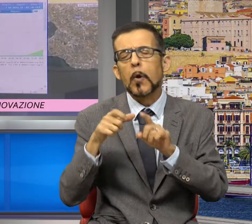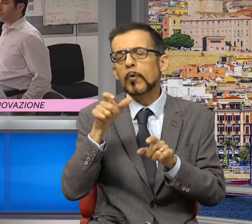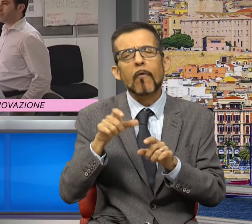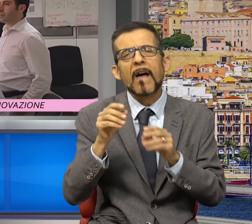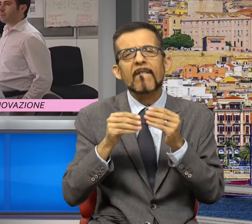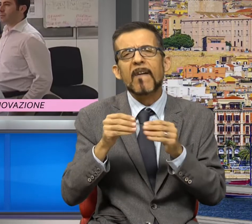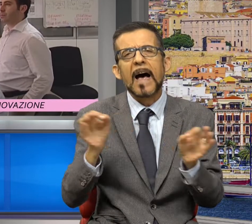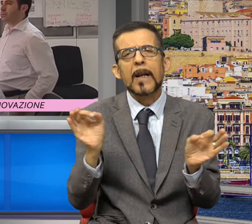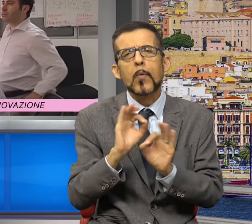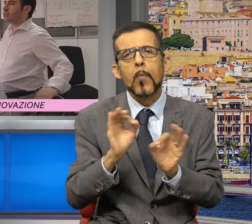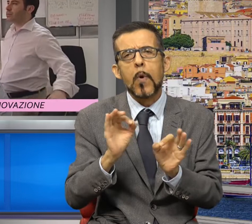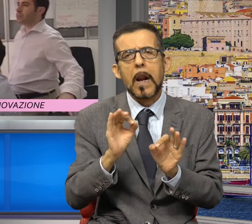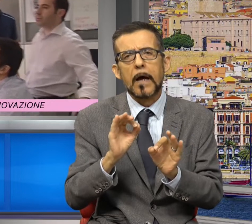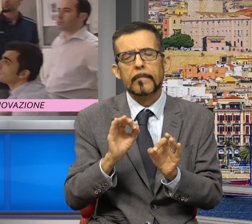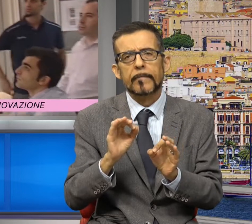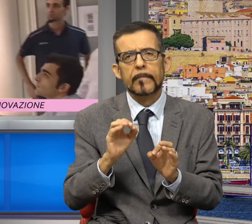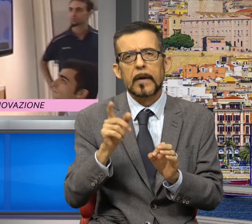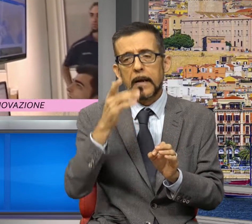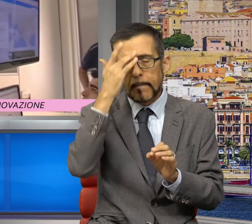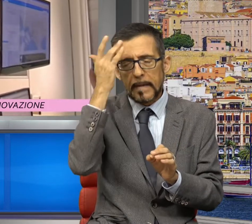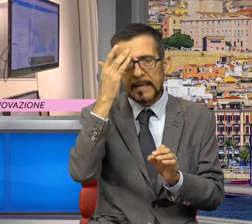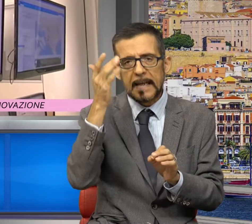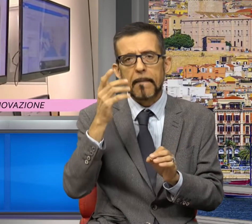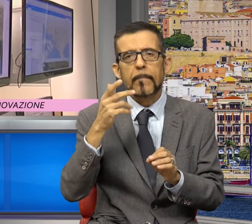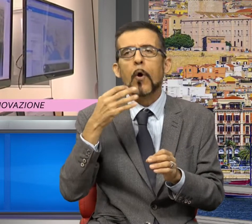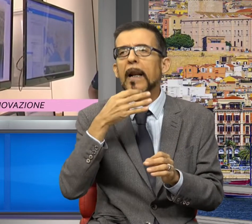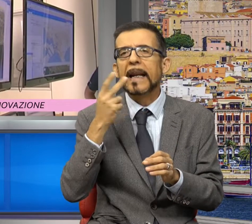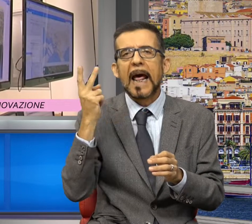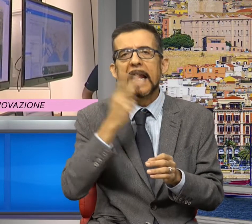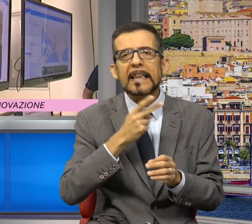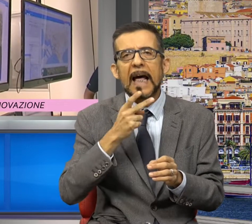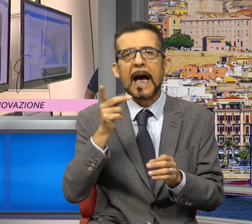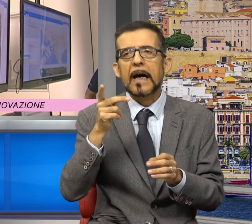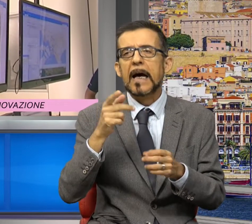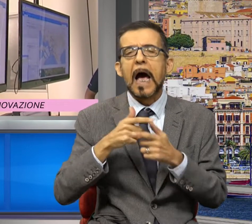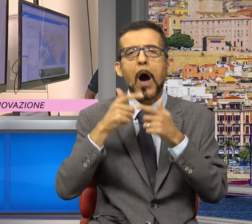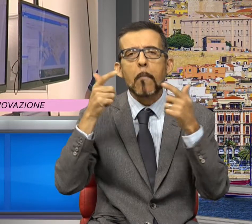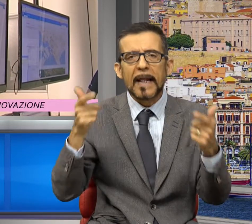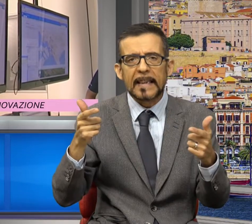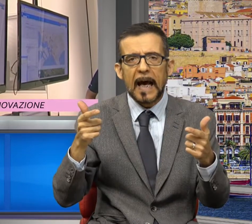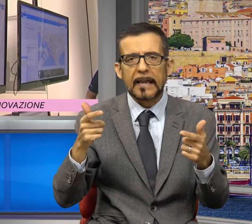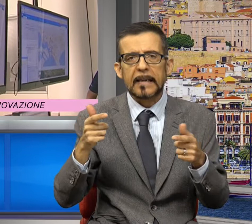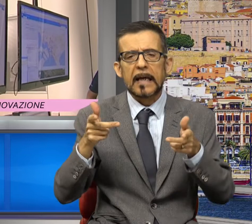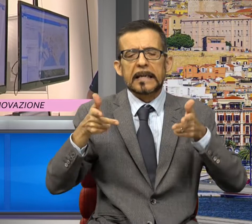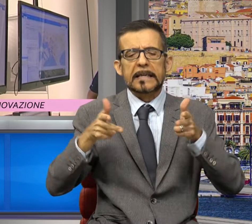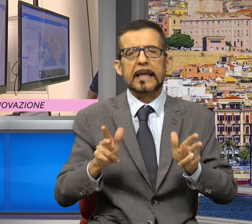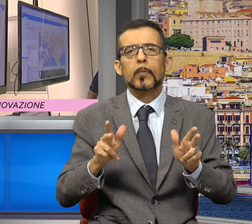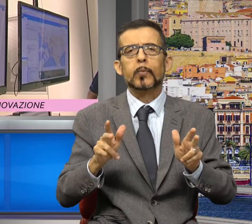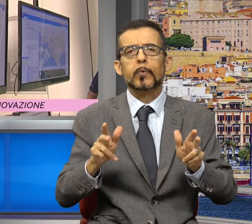la stessa cosa con la realtà aumentata, potrebbe farla per esempio stando seduto su una poltrona, poter vedere per